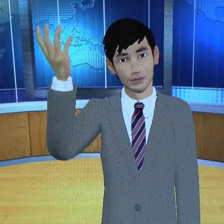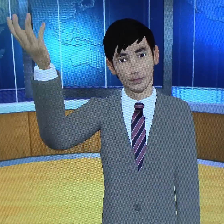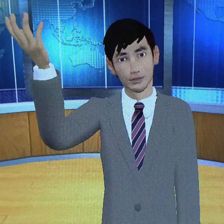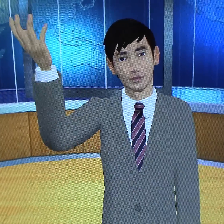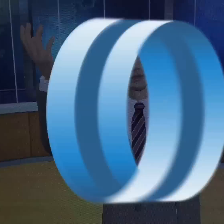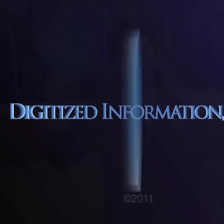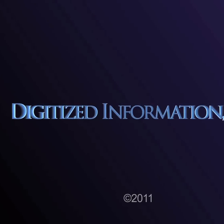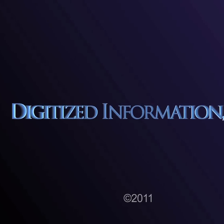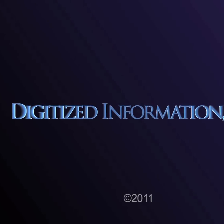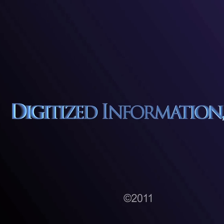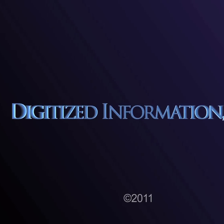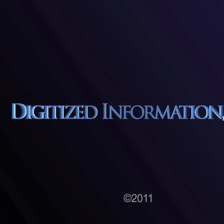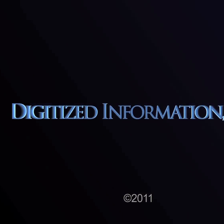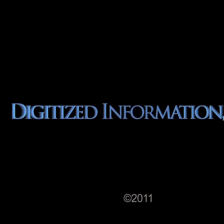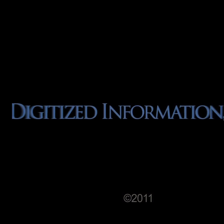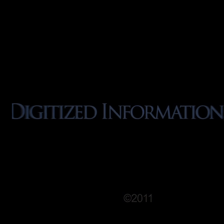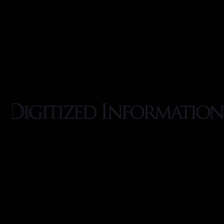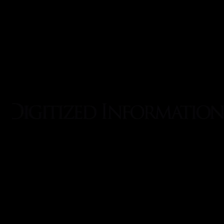Digging for newsSo yes